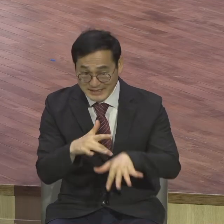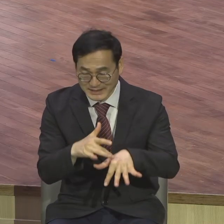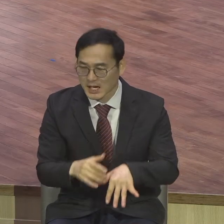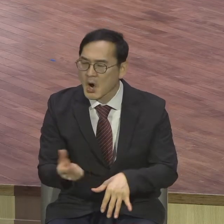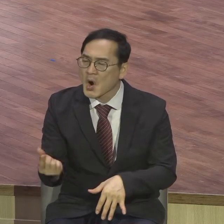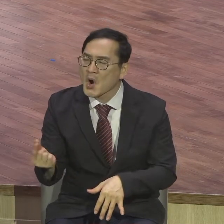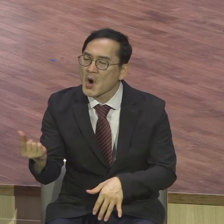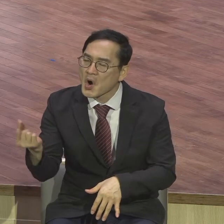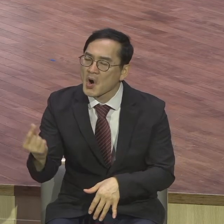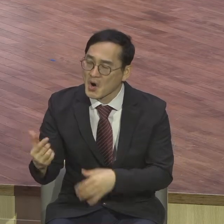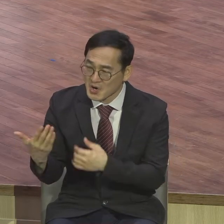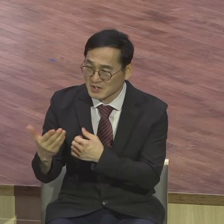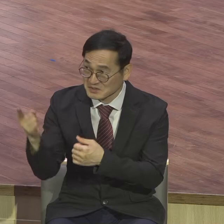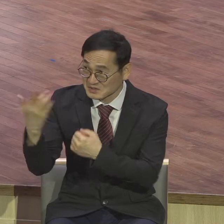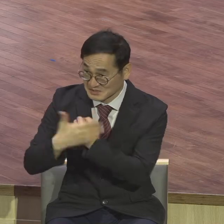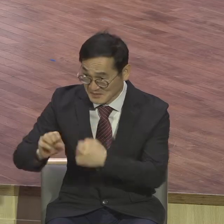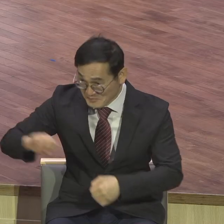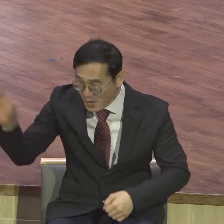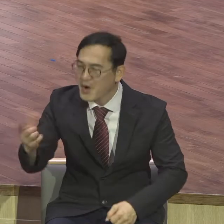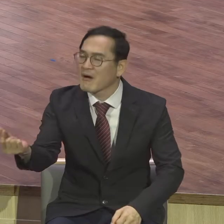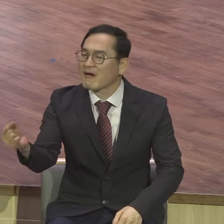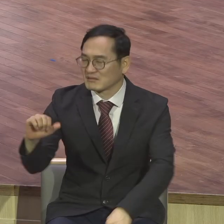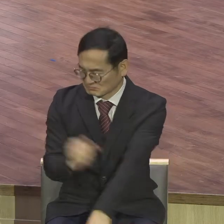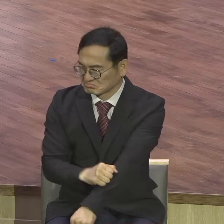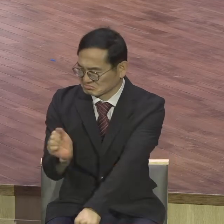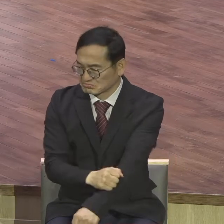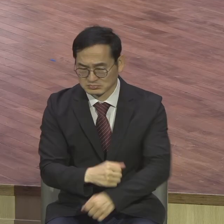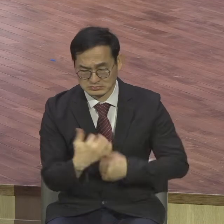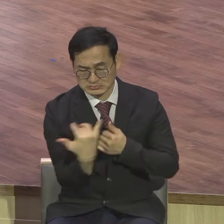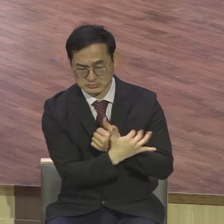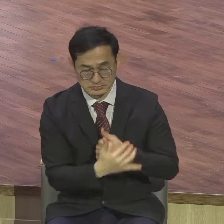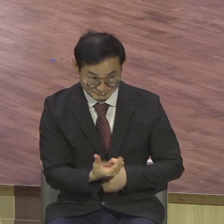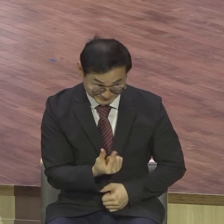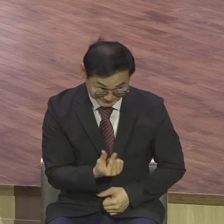이 유혹을 받게 되죠. 은혜 놓쳐버려요.